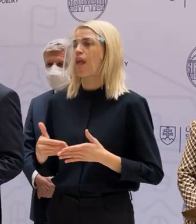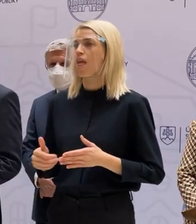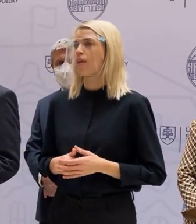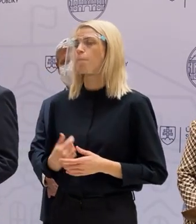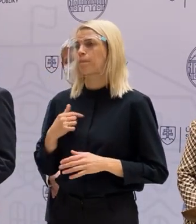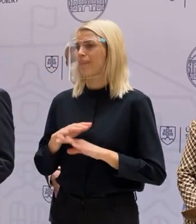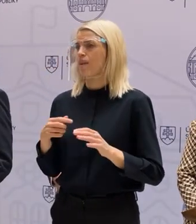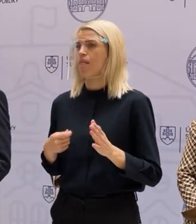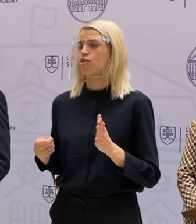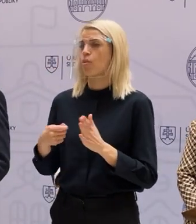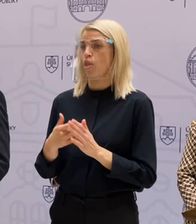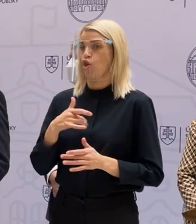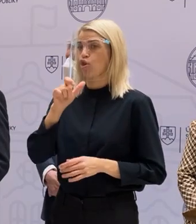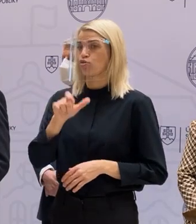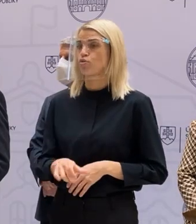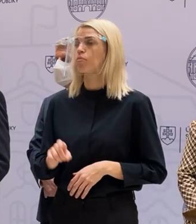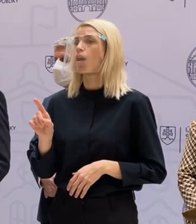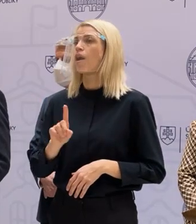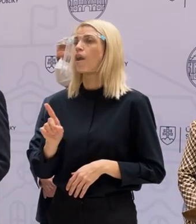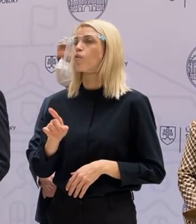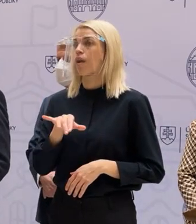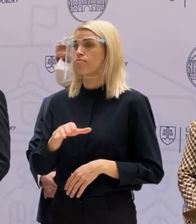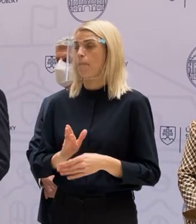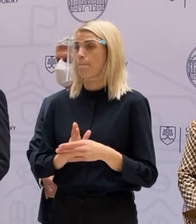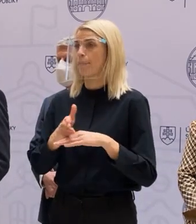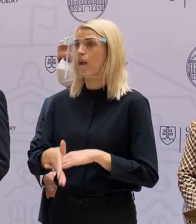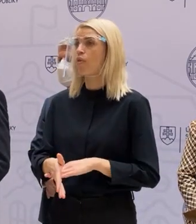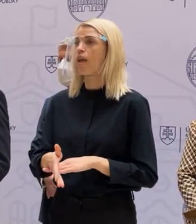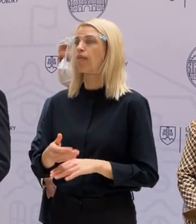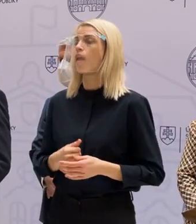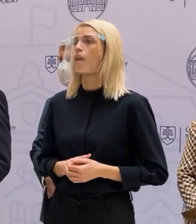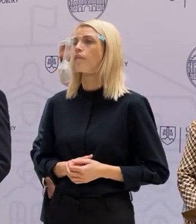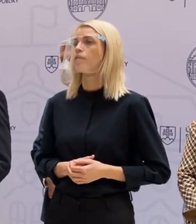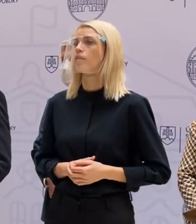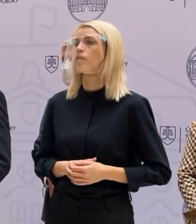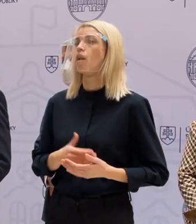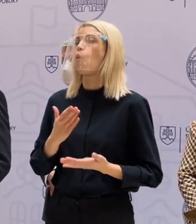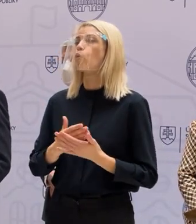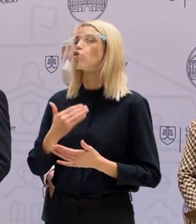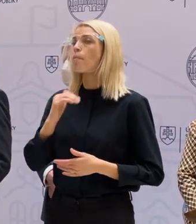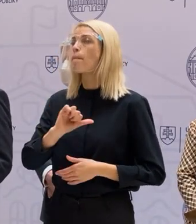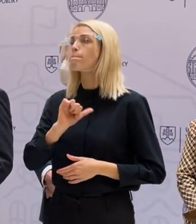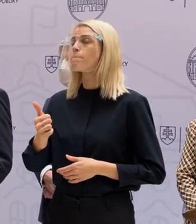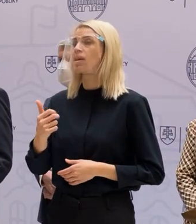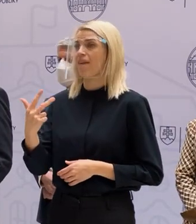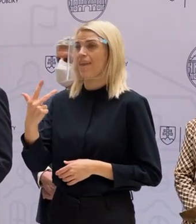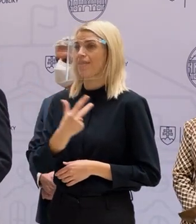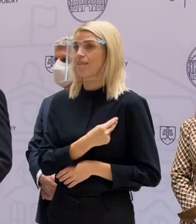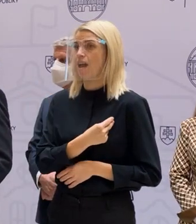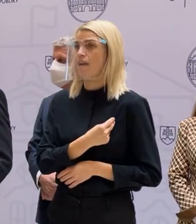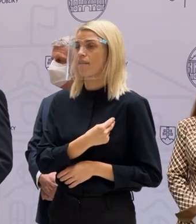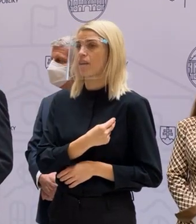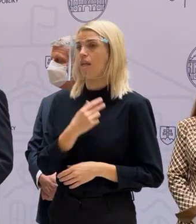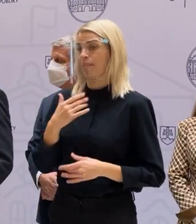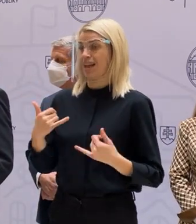Iba doplním, že osoba, ktorá je prekonaná, tak už po prvej dávke, ktorú obdrží